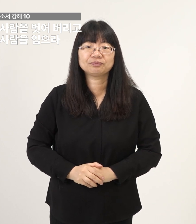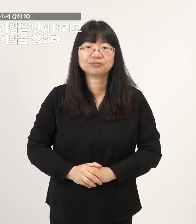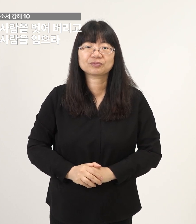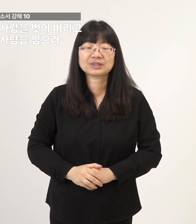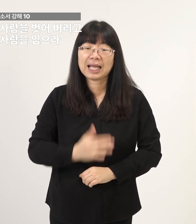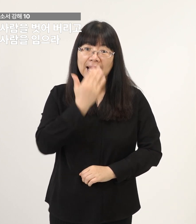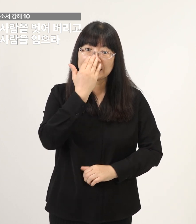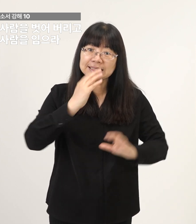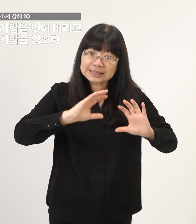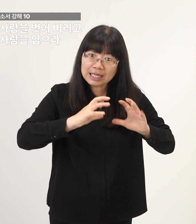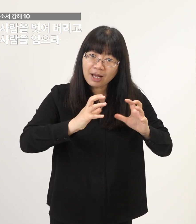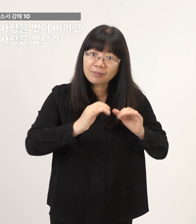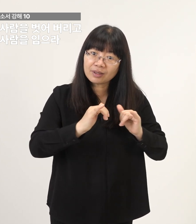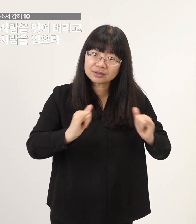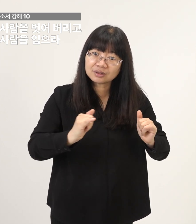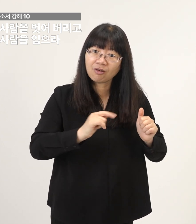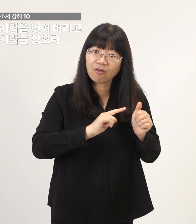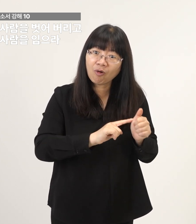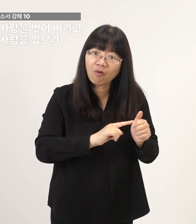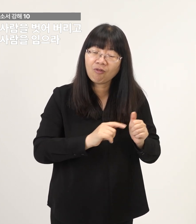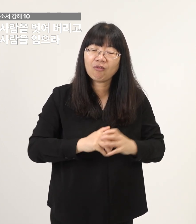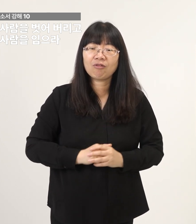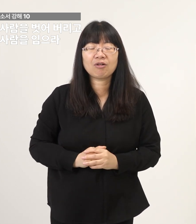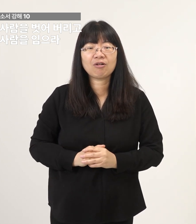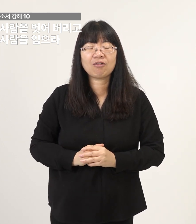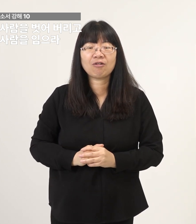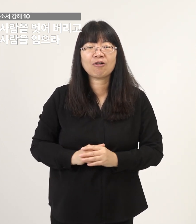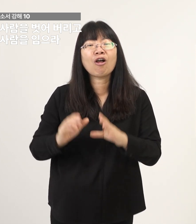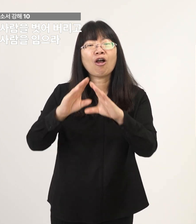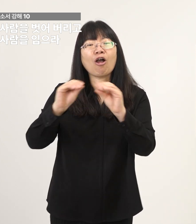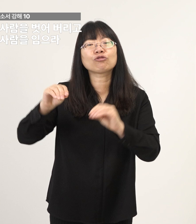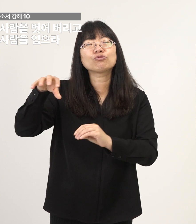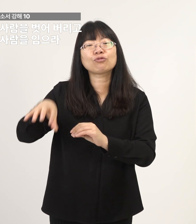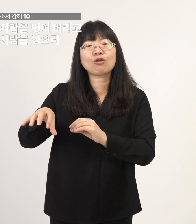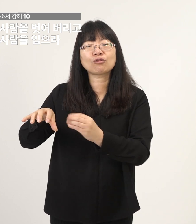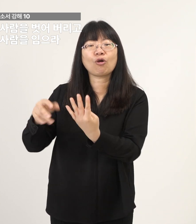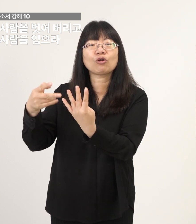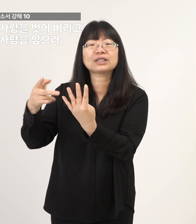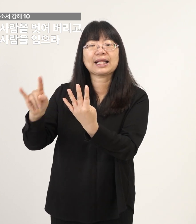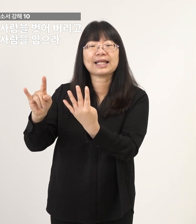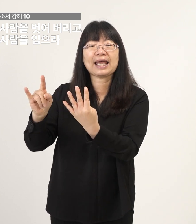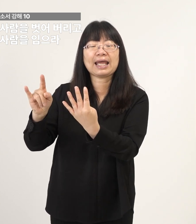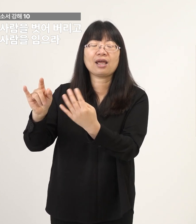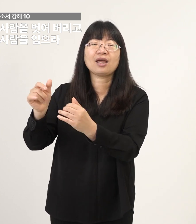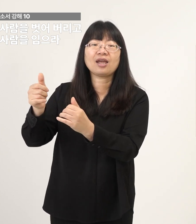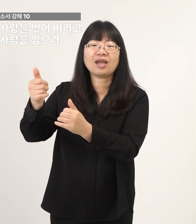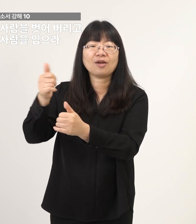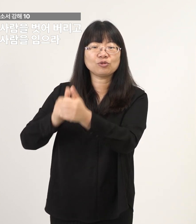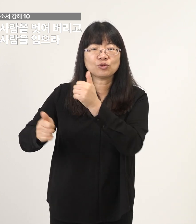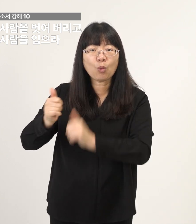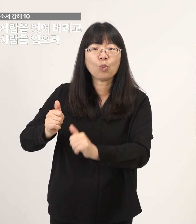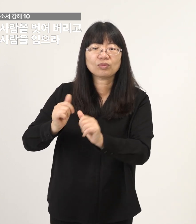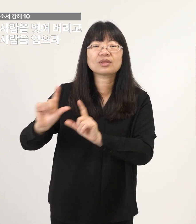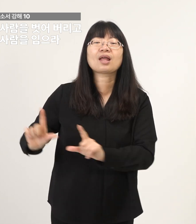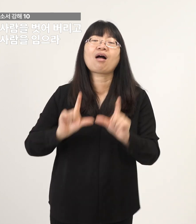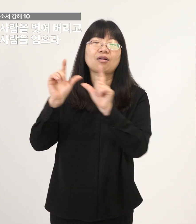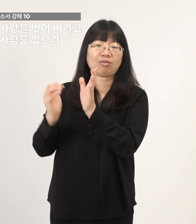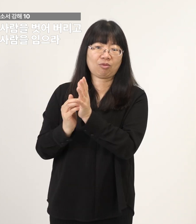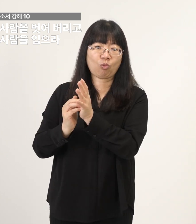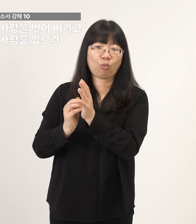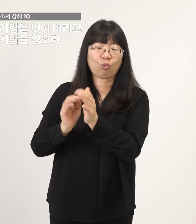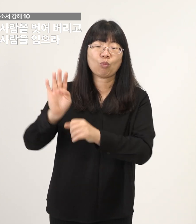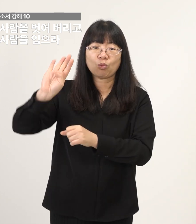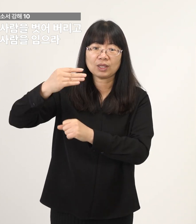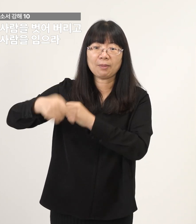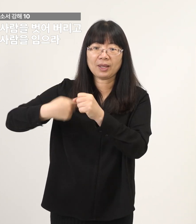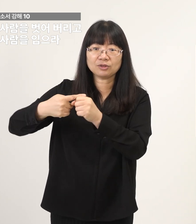이스라엘 백성들이 애굽에 4대를 살았어요. 400년가량을 살았단 말이에요. 그럼